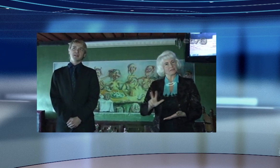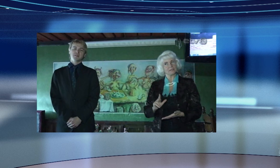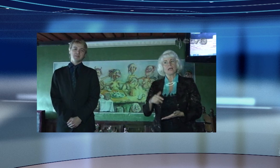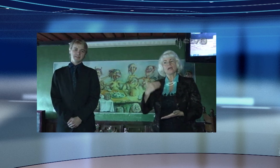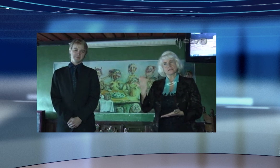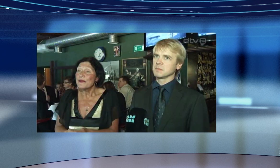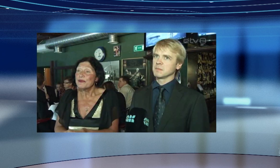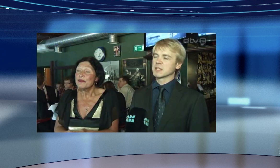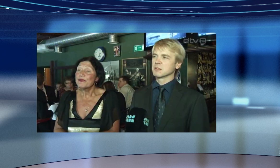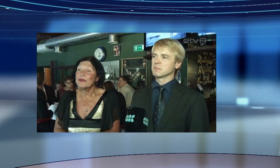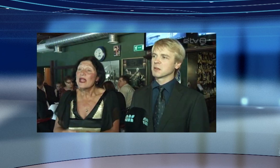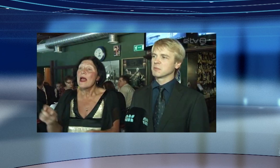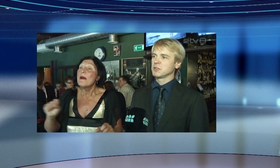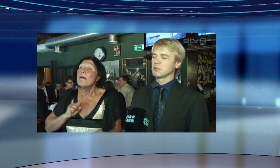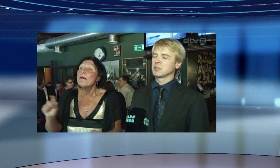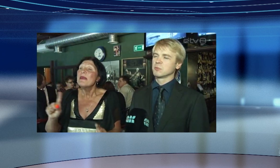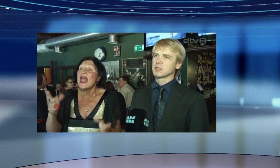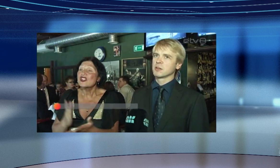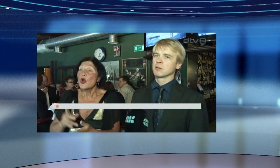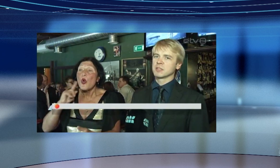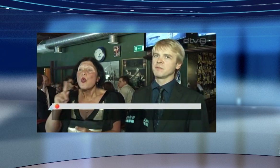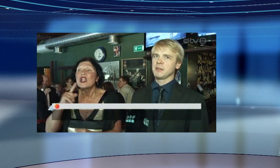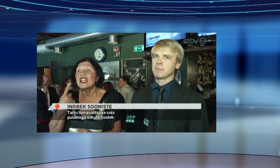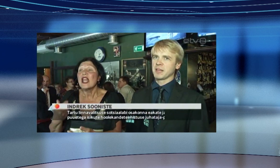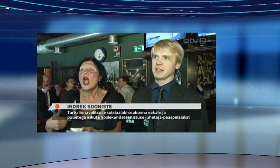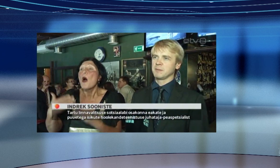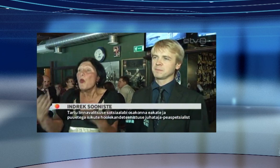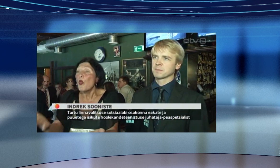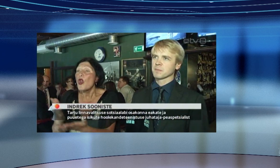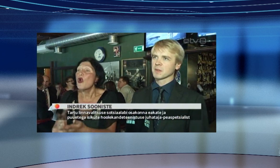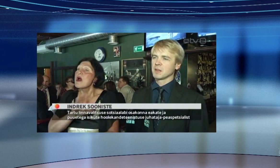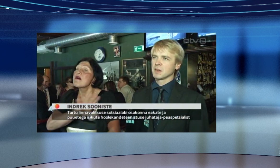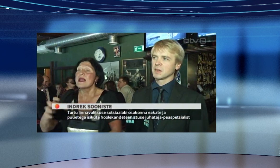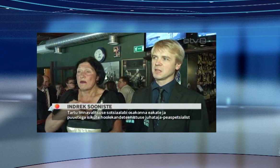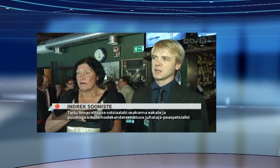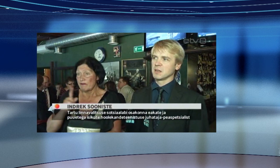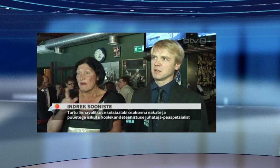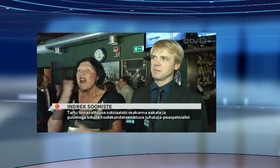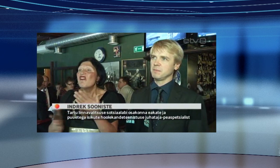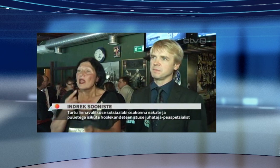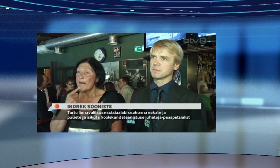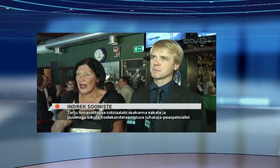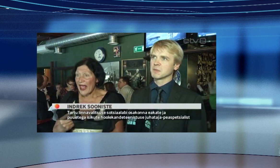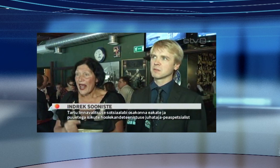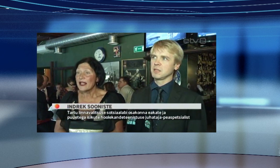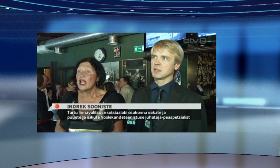päris huvitav. Milleks on, ma arvan, muidugi kurtide puhul kõige olulisem viipekeel. Ja Tartu linnas